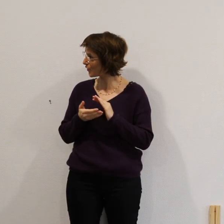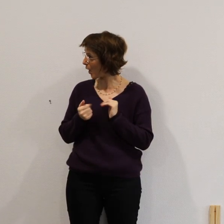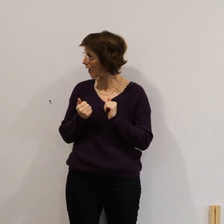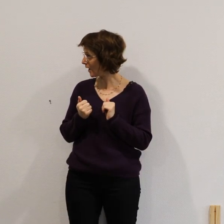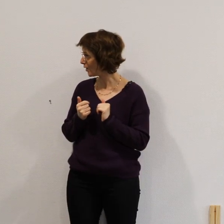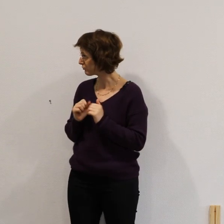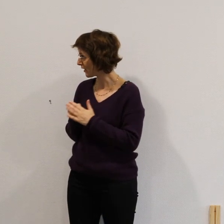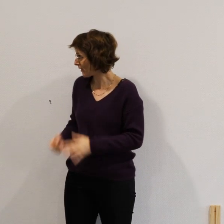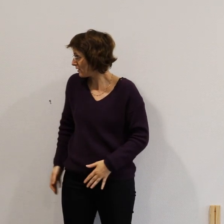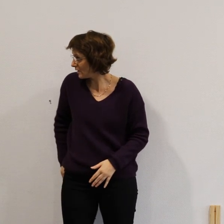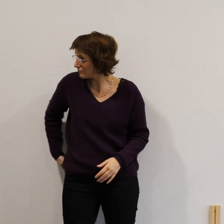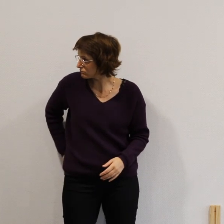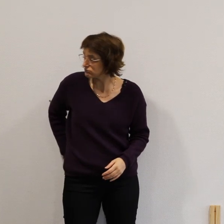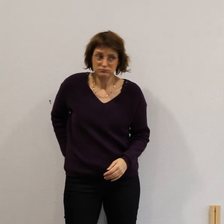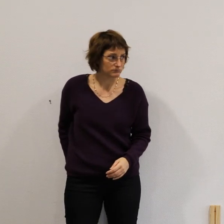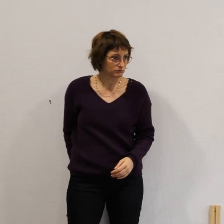Alors,